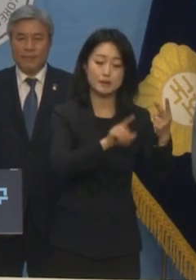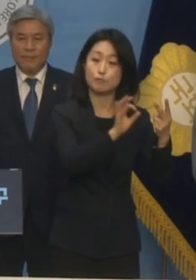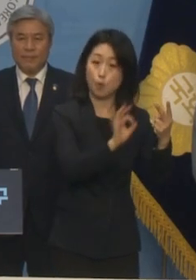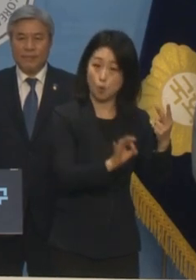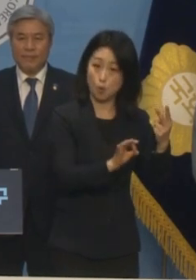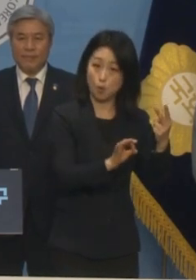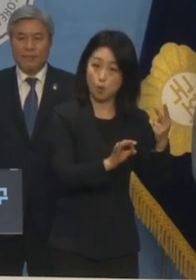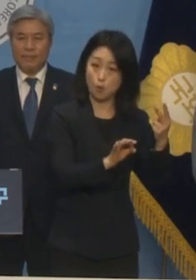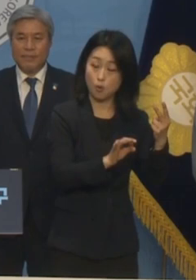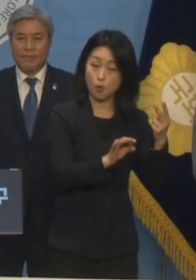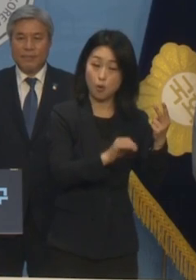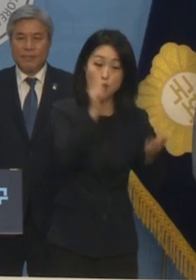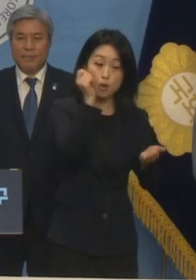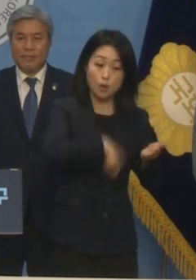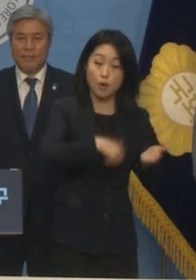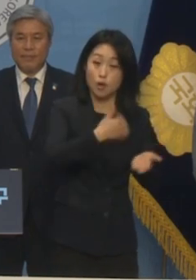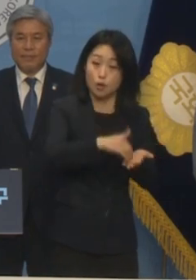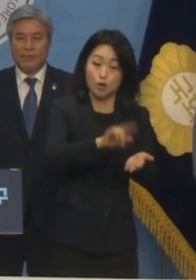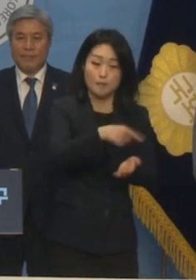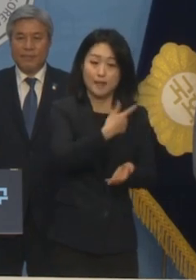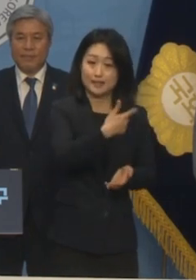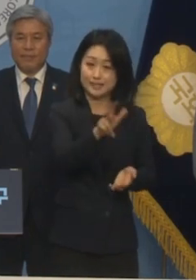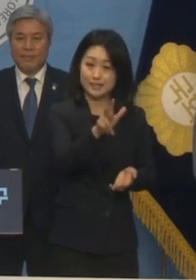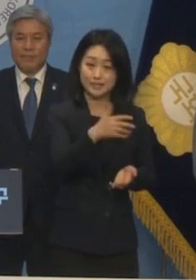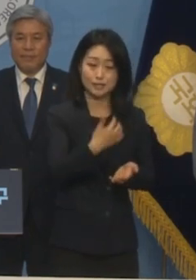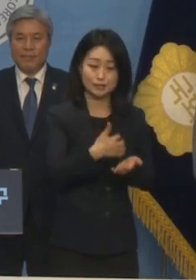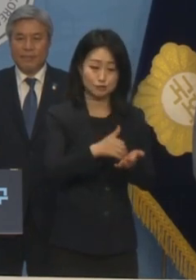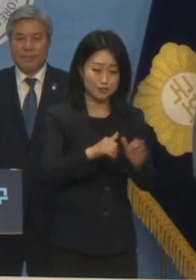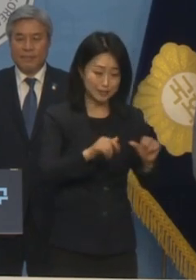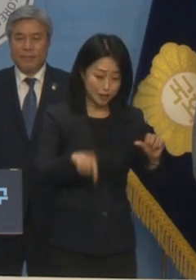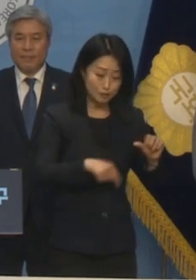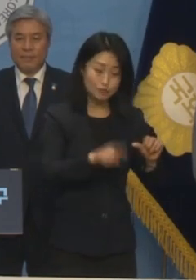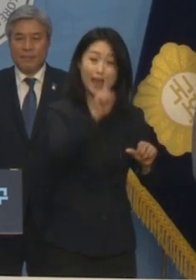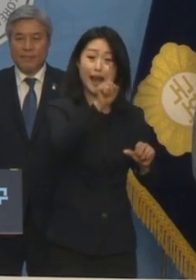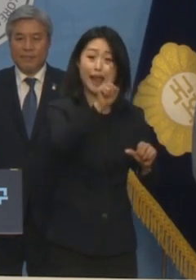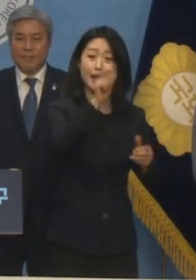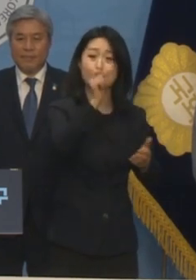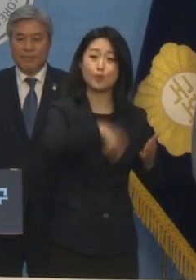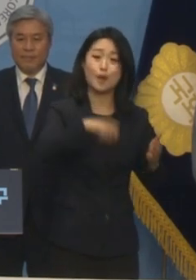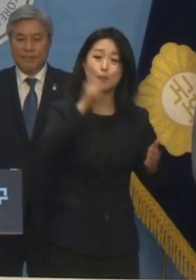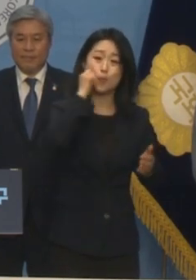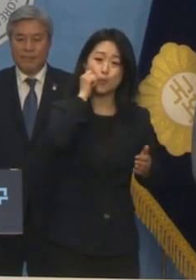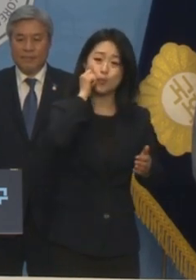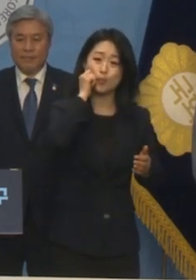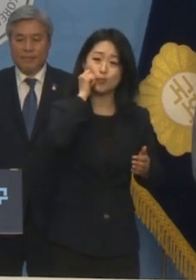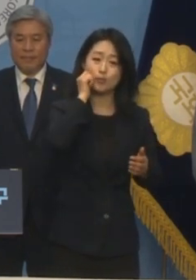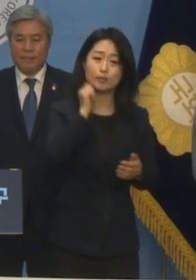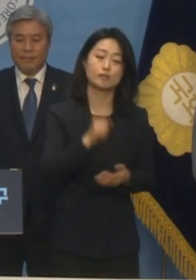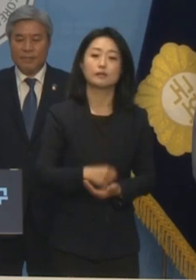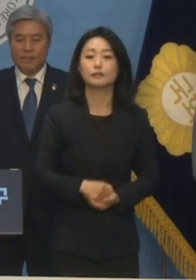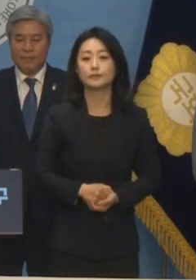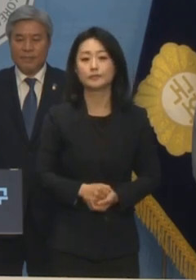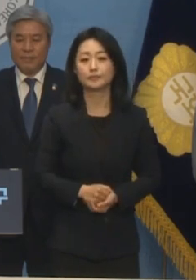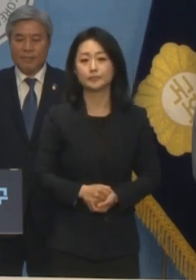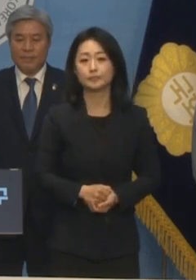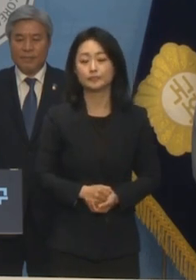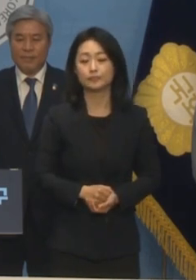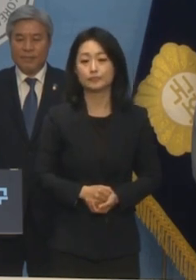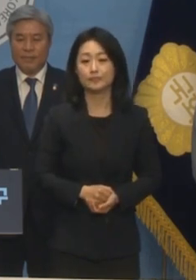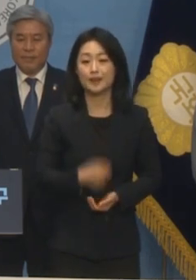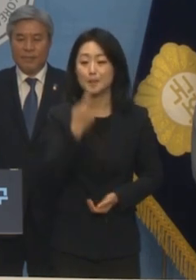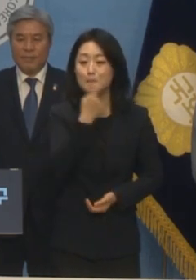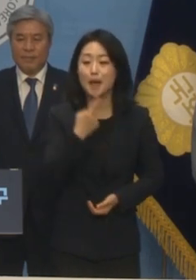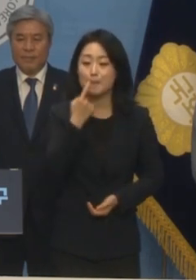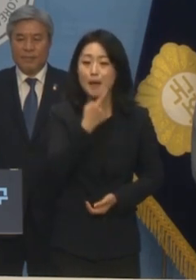불과하고요. 통과된 법안은 107건으로 5개 중 1개도 통과시키지 못한 수준이었습니다.